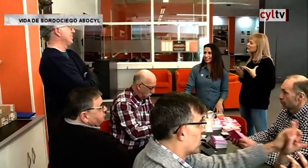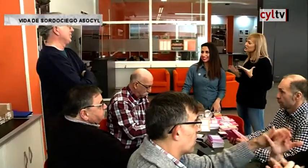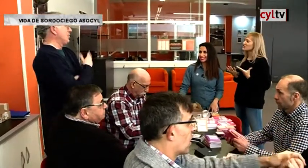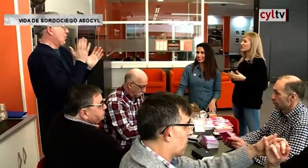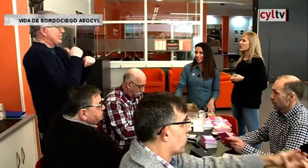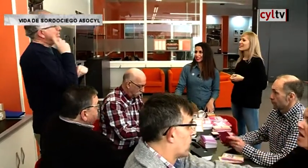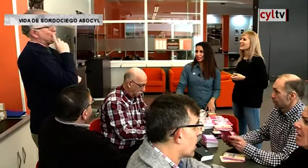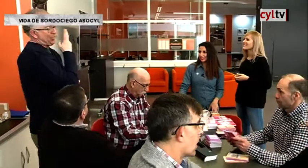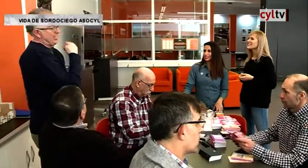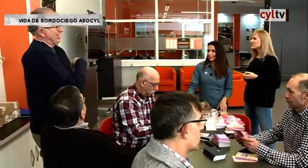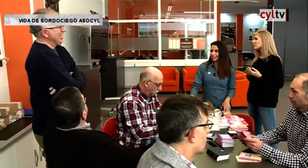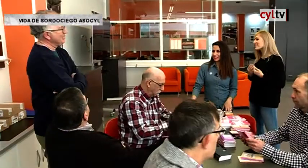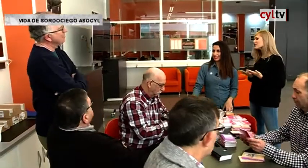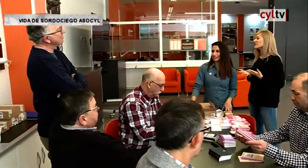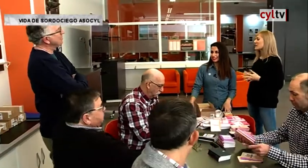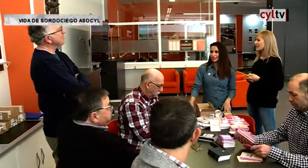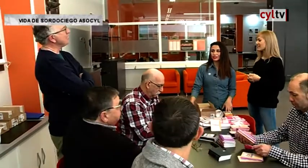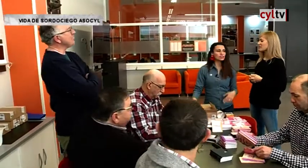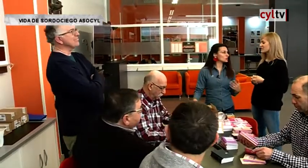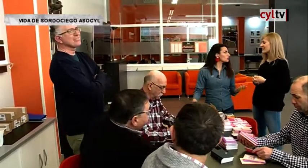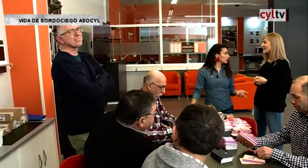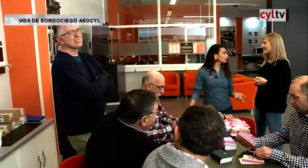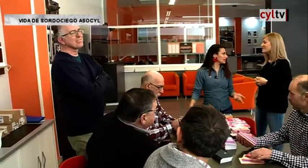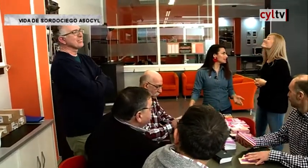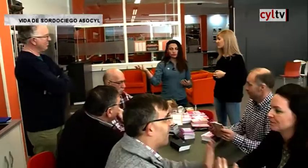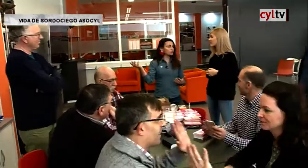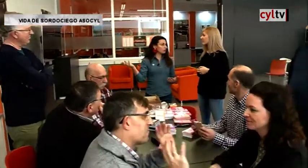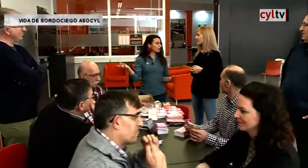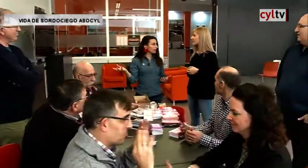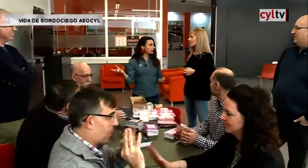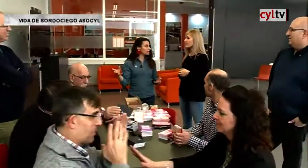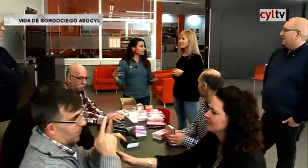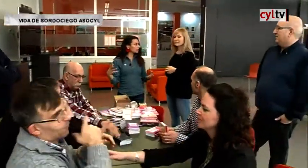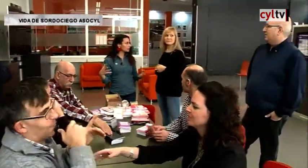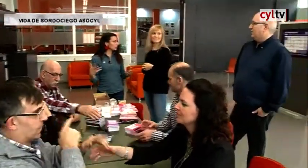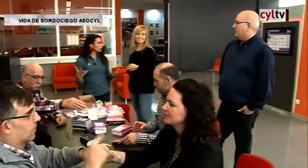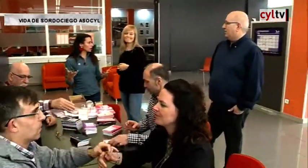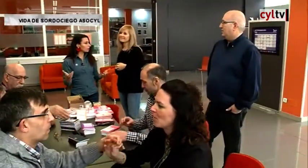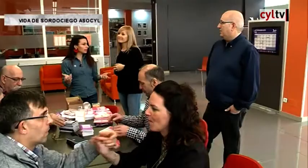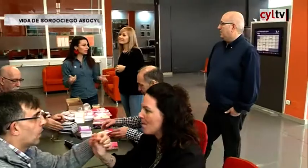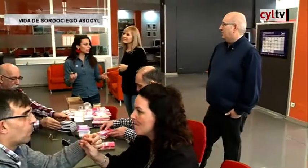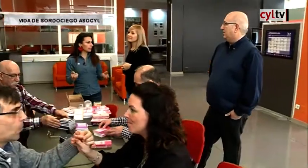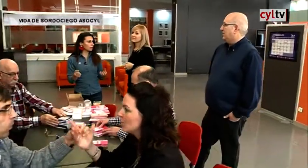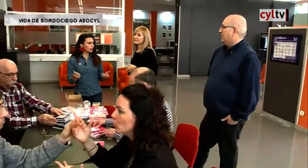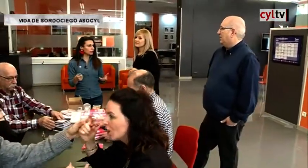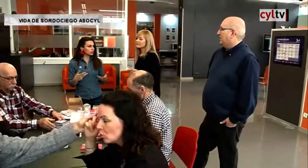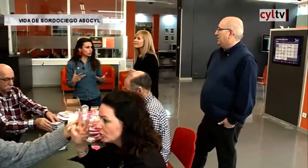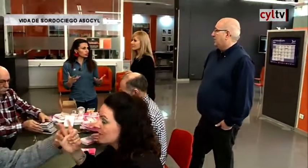personas sordociegas, se olvidan de su discapacidad cuando están aquí. ¿Sus familiares han tenido que aprender el lenguaje de los signos